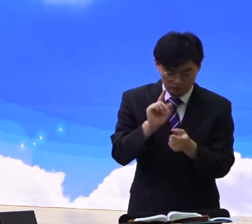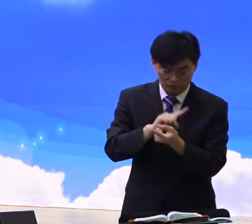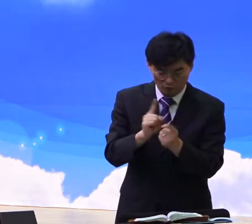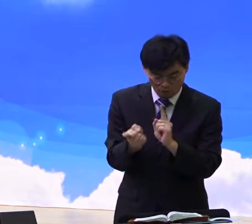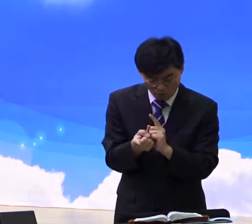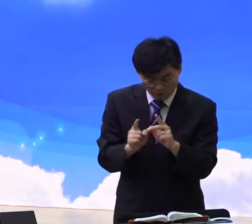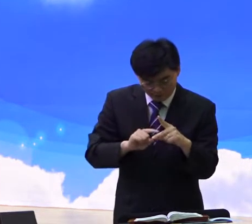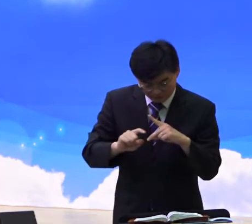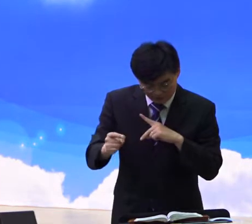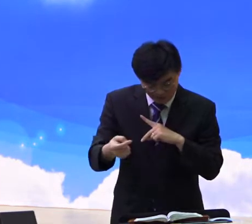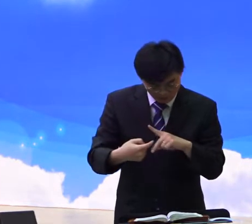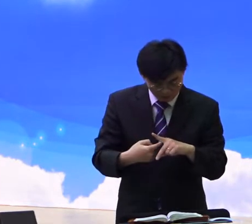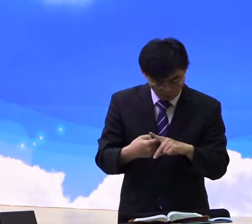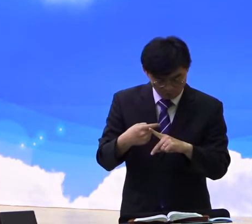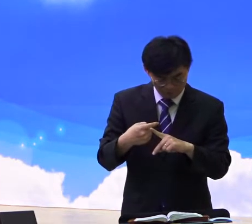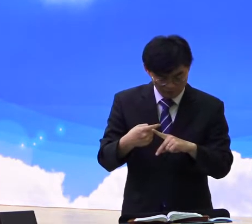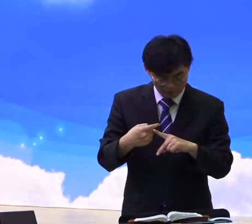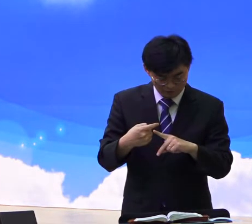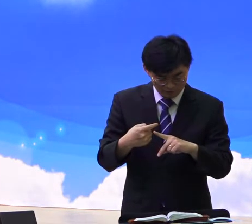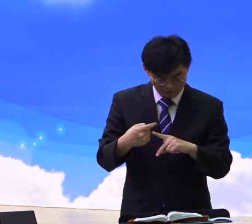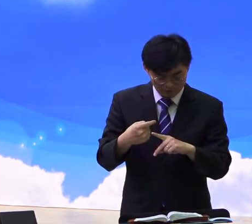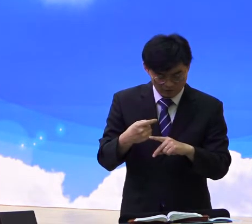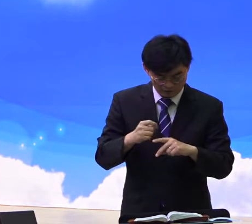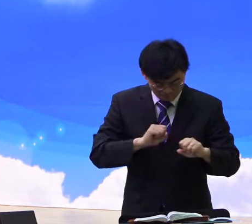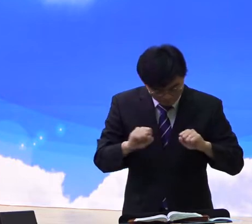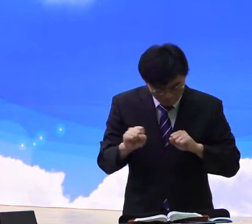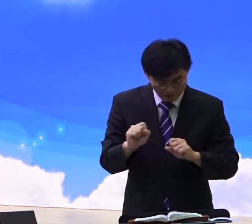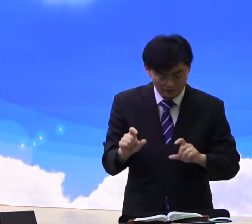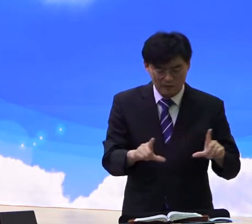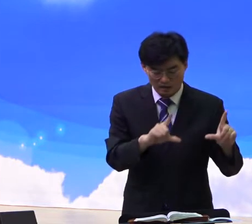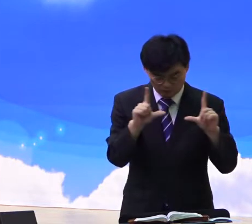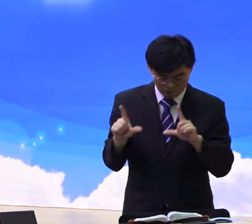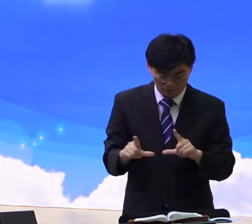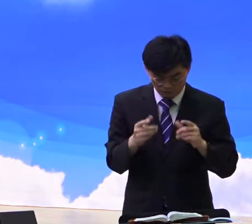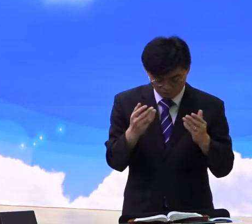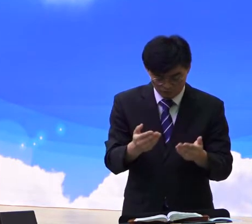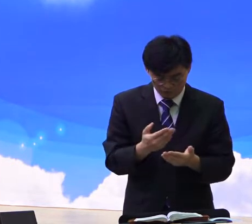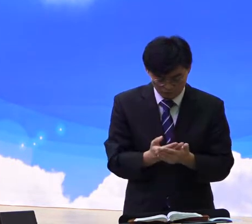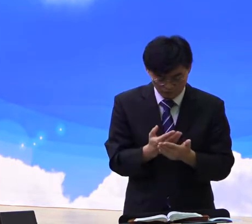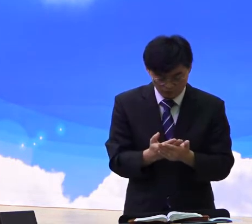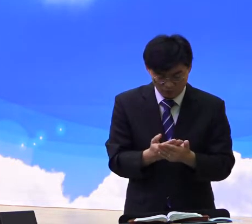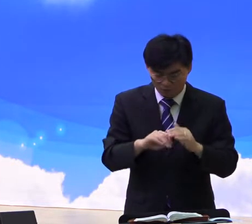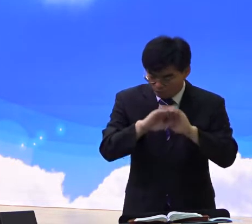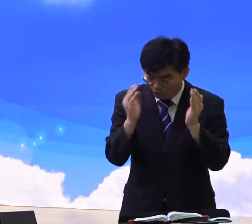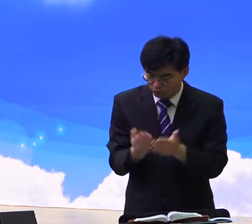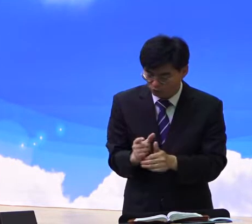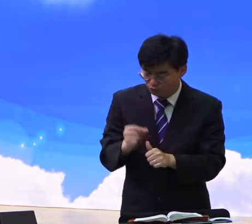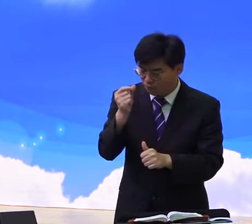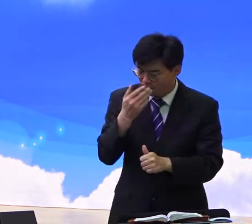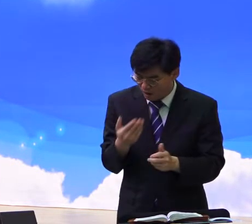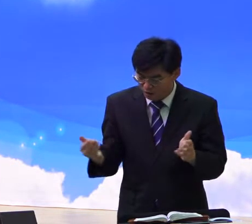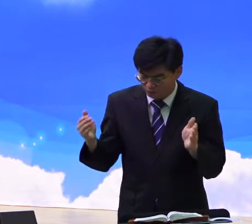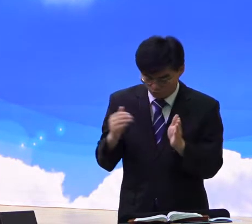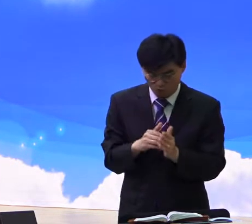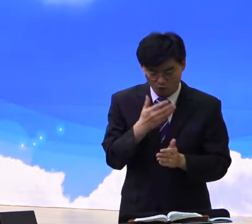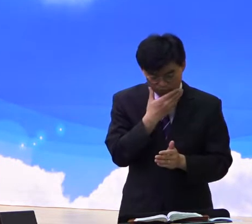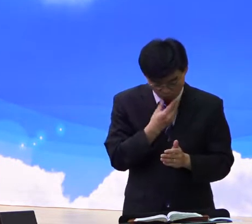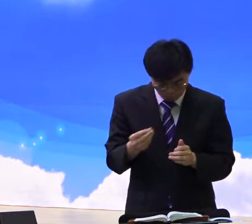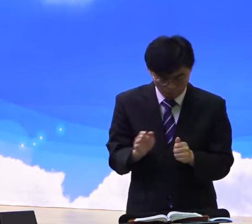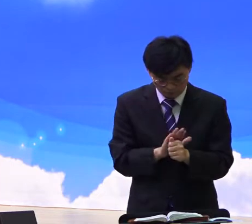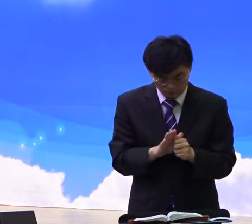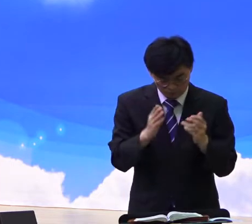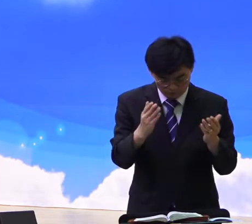이해하고 칭찬하며 살아가는 공동체가 되어 모두가 부러워하는 교회가 되도록 복 주시옵기를 원합니다. 단위에 세우신